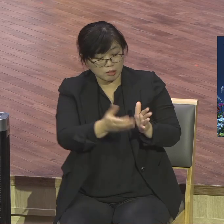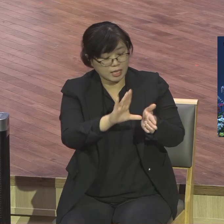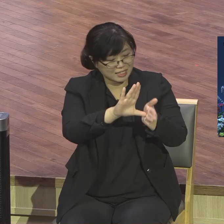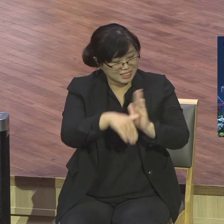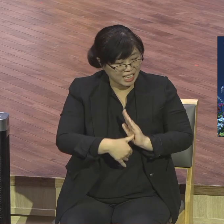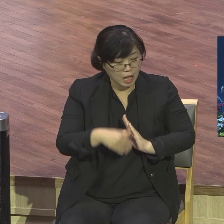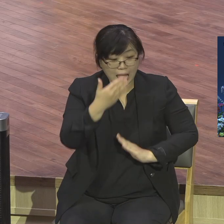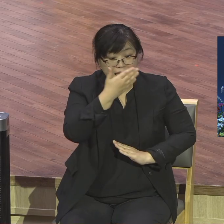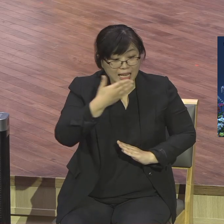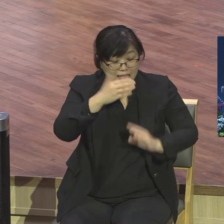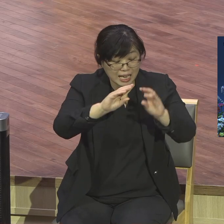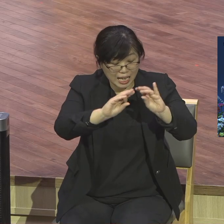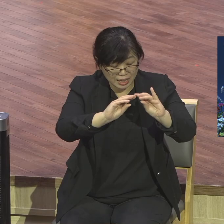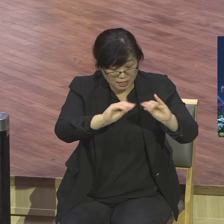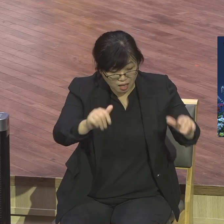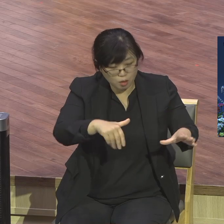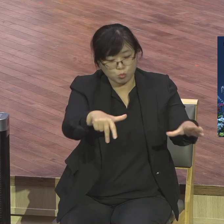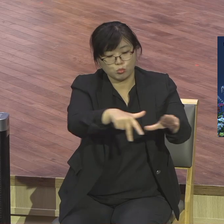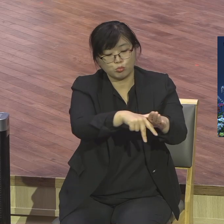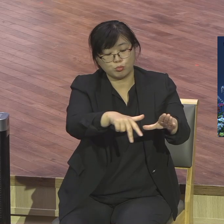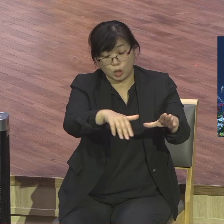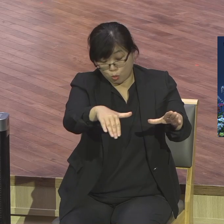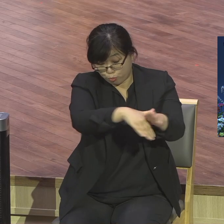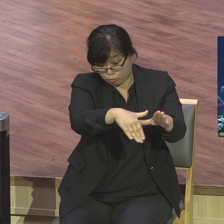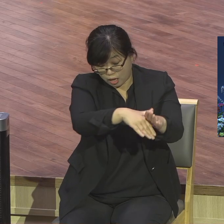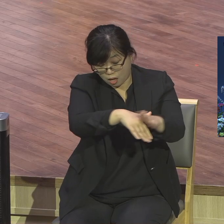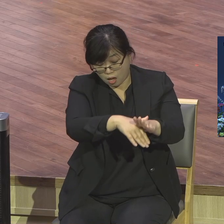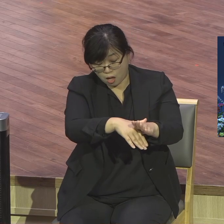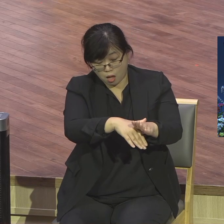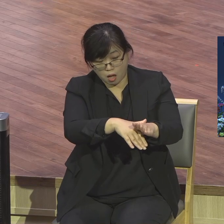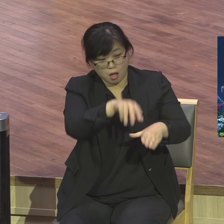단호한 결단을 하라는 겁니다. 지금 들어가기 전에